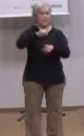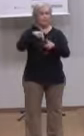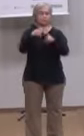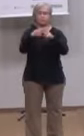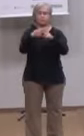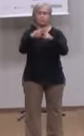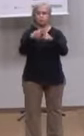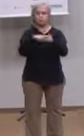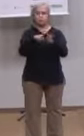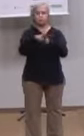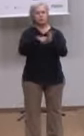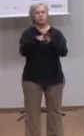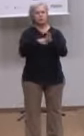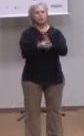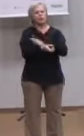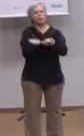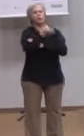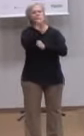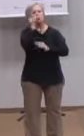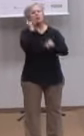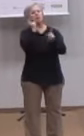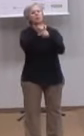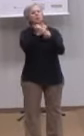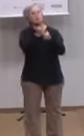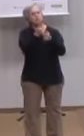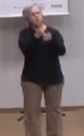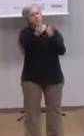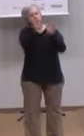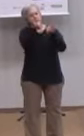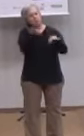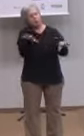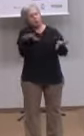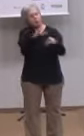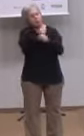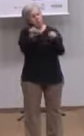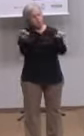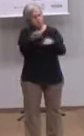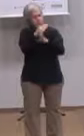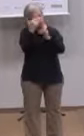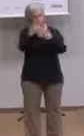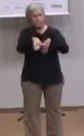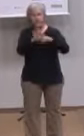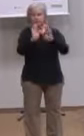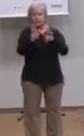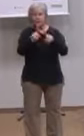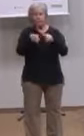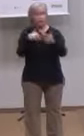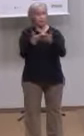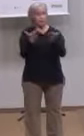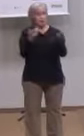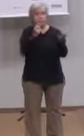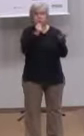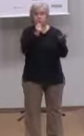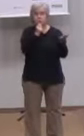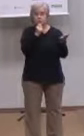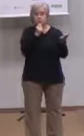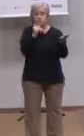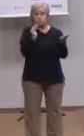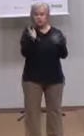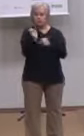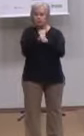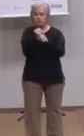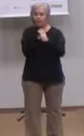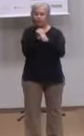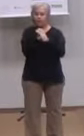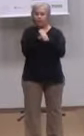quantos diagnósticos estão aí a serem fechados e até hoje não conseguiu ser fechado há anos, como